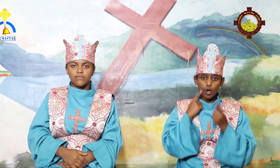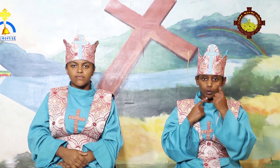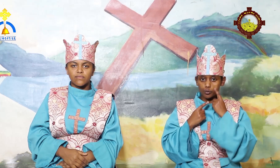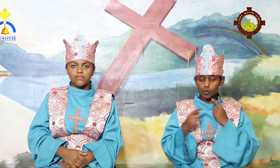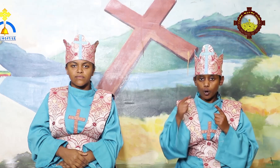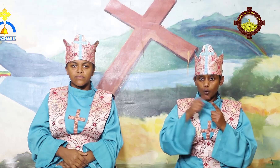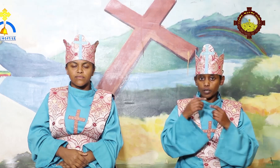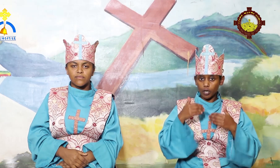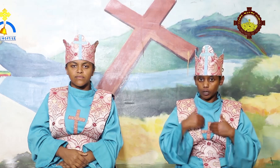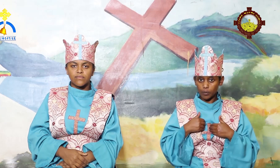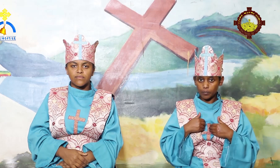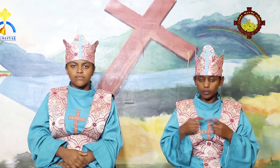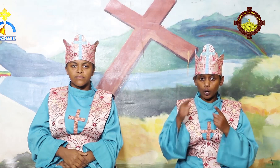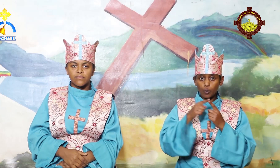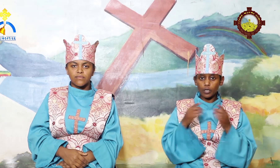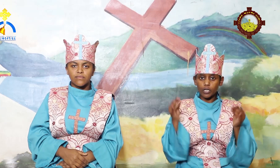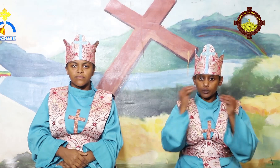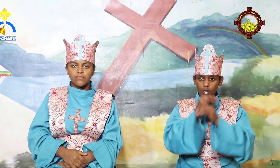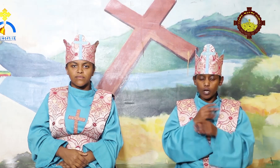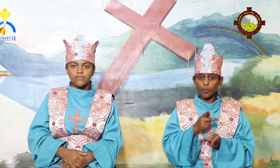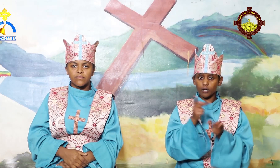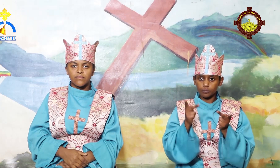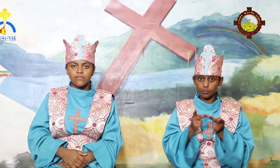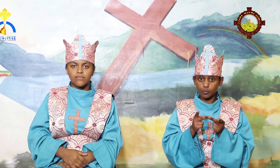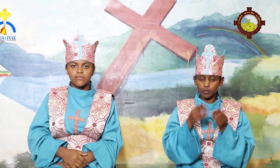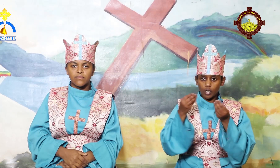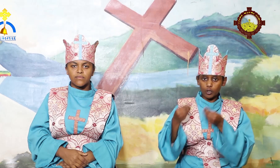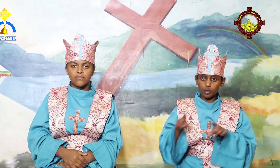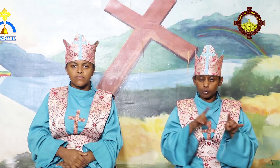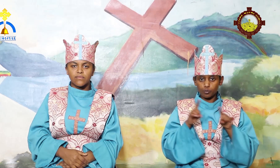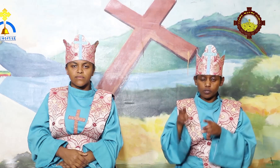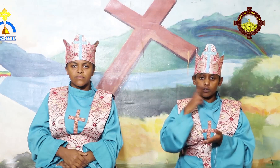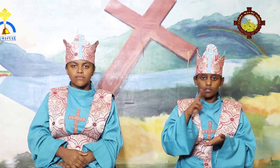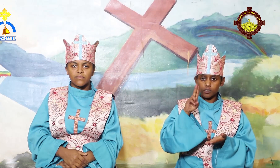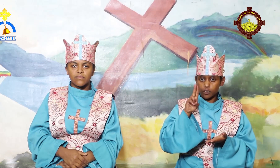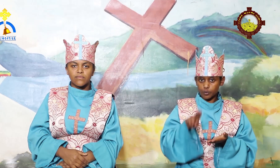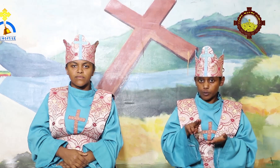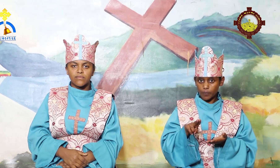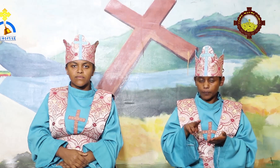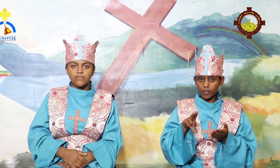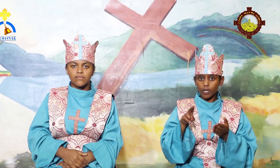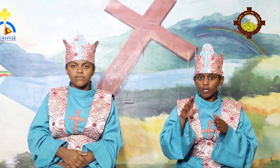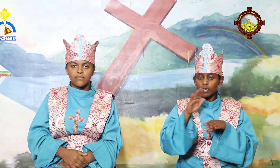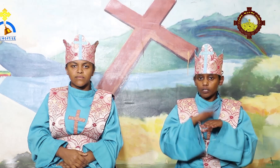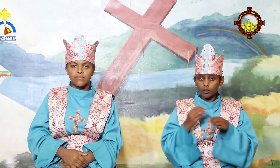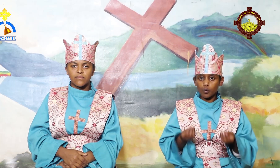ለቅሶ ወዳለበት ወደ ጨለማ ቦታ ይጥሉት ዘንድ አዘዛቸው። የተጠሩ